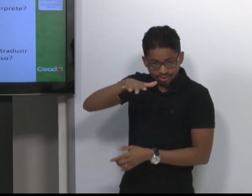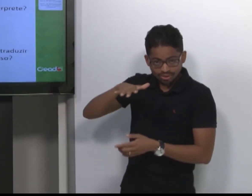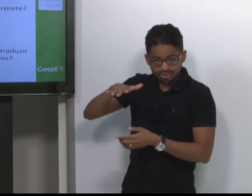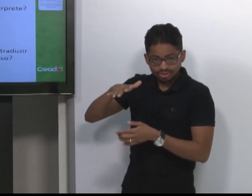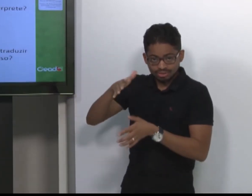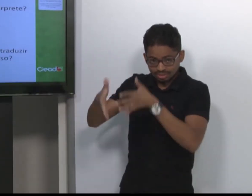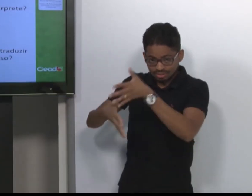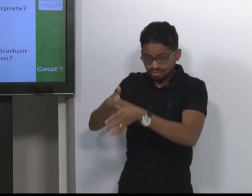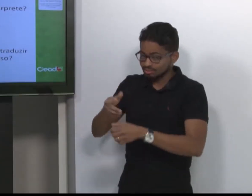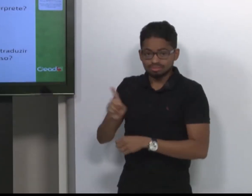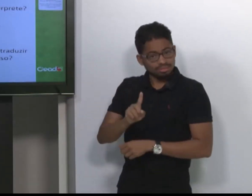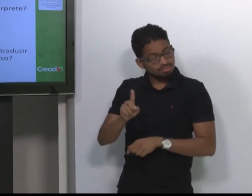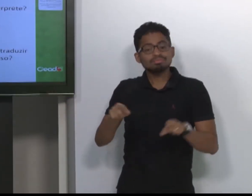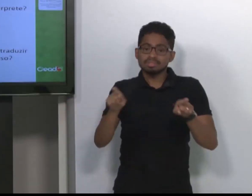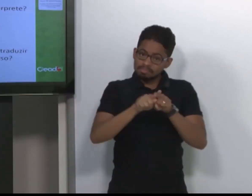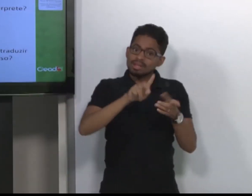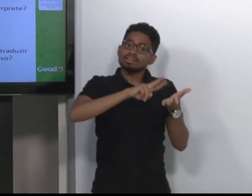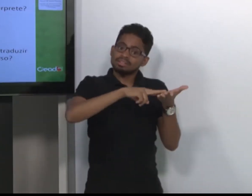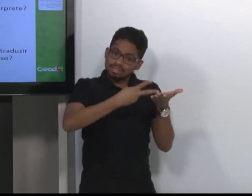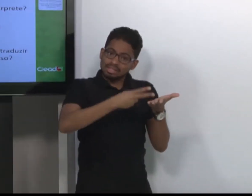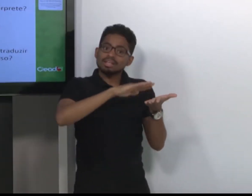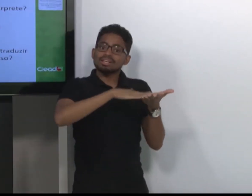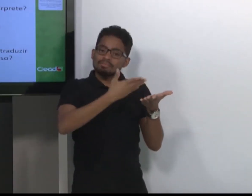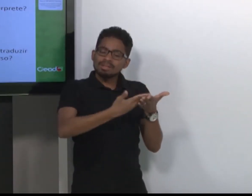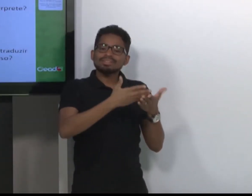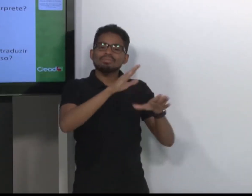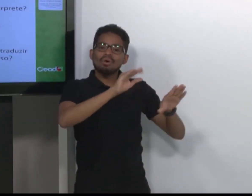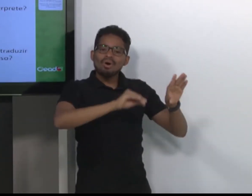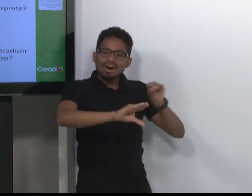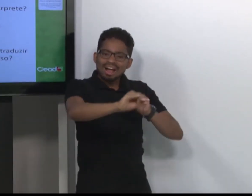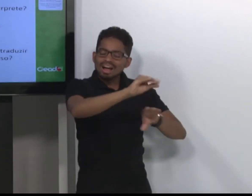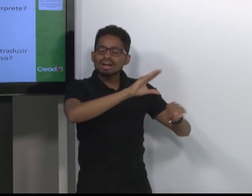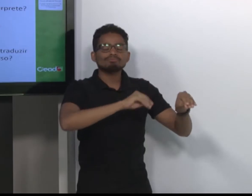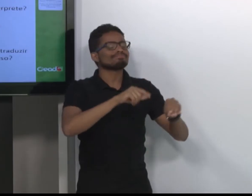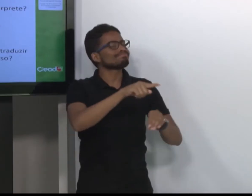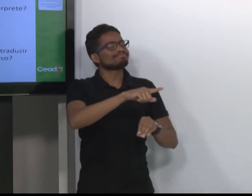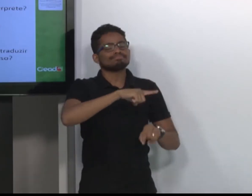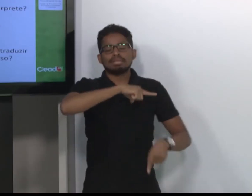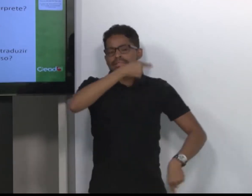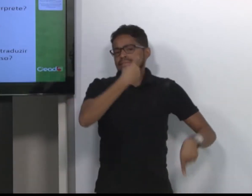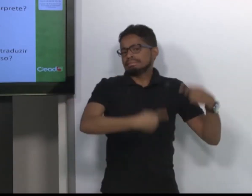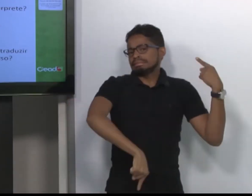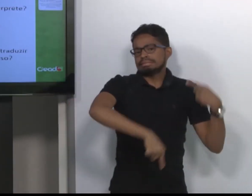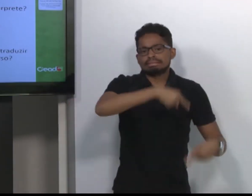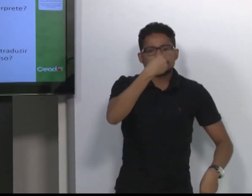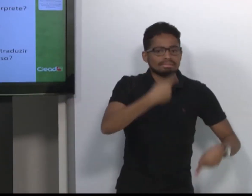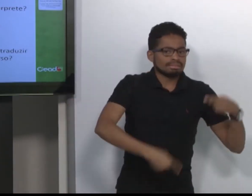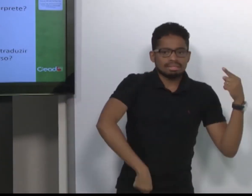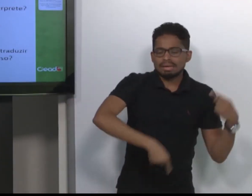perdura há muito tempo, quer seja nas línguas orais, quer seja nas línguas de sinais.